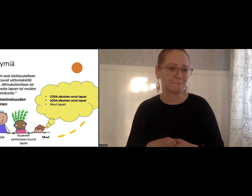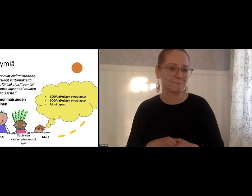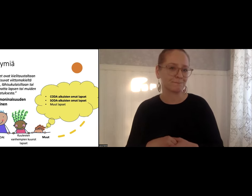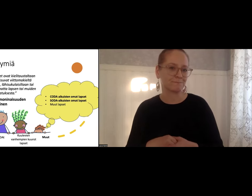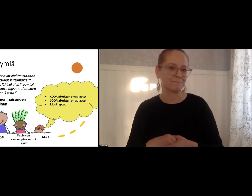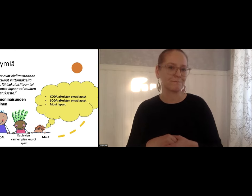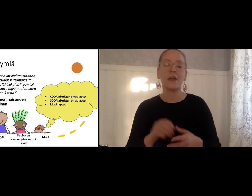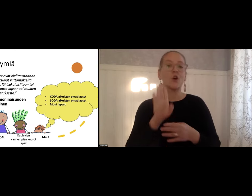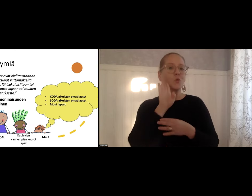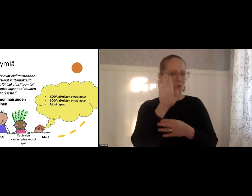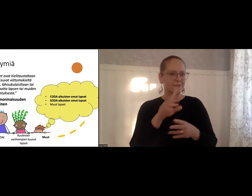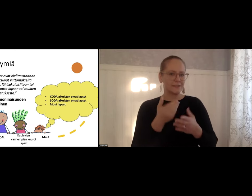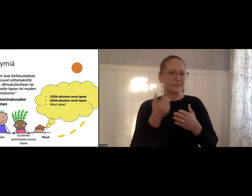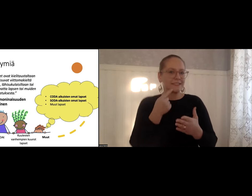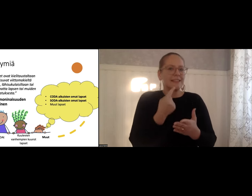ja niin edelleen.